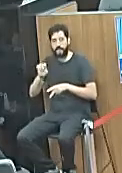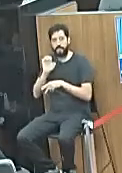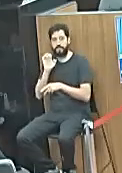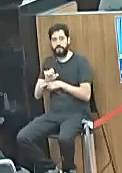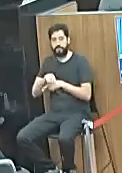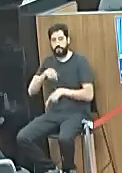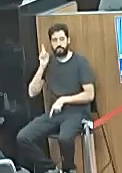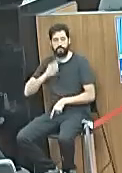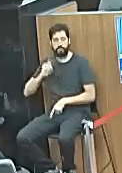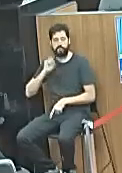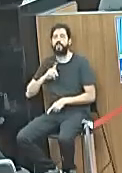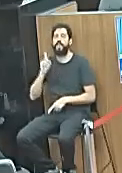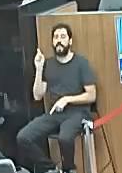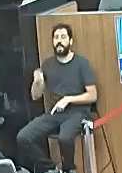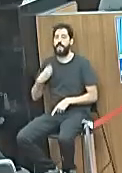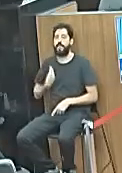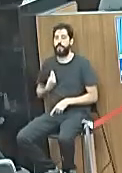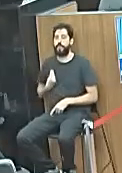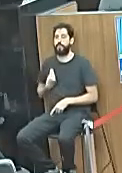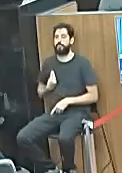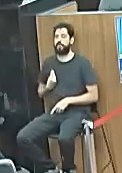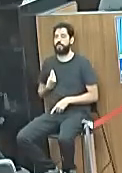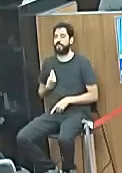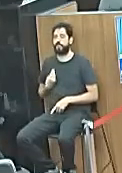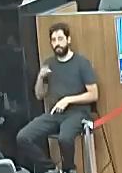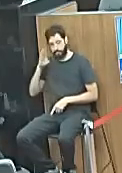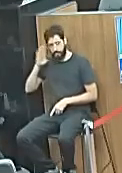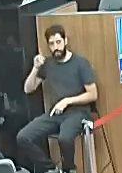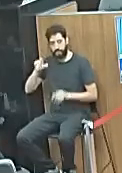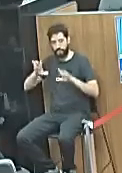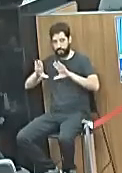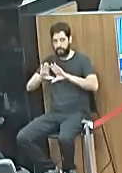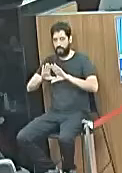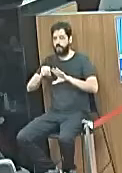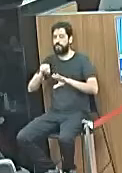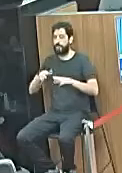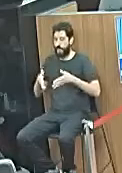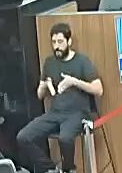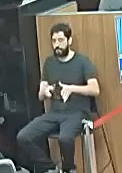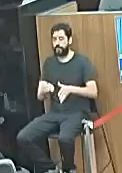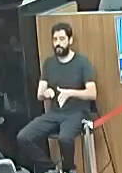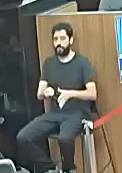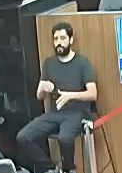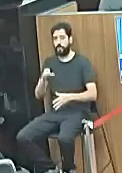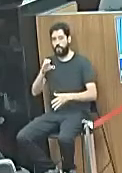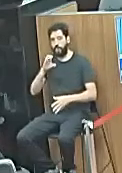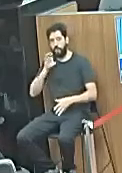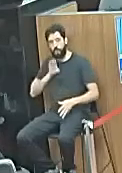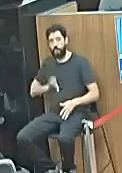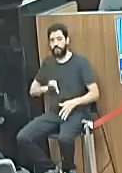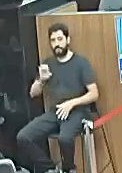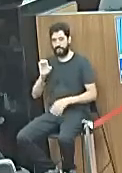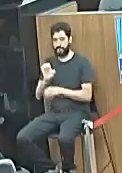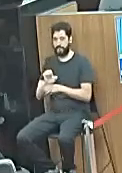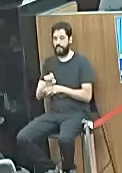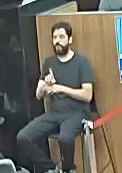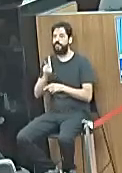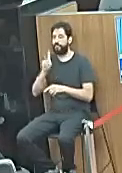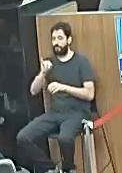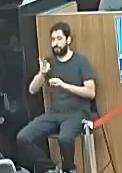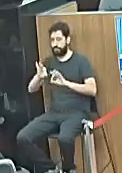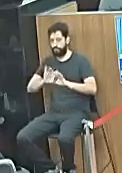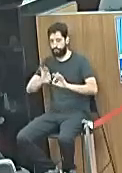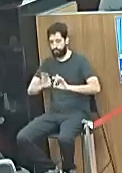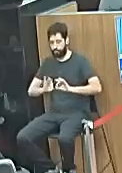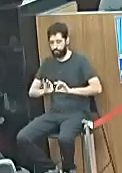estado de minas gerais é com a participação e inclusive a assembléia legislativa vai arriscar mil então o conselho estadual também vai levou a elaborar seu